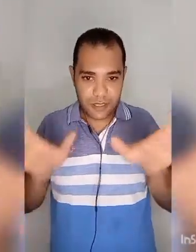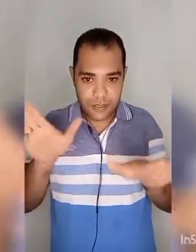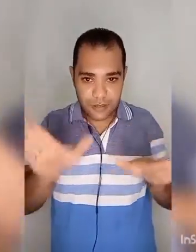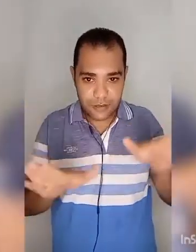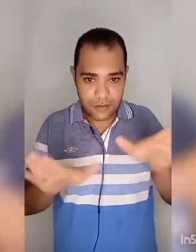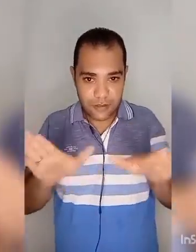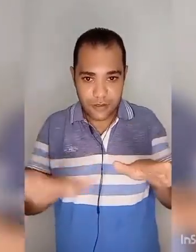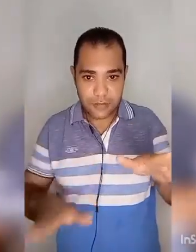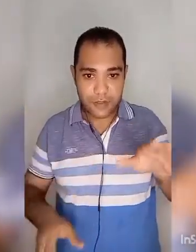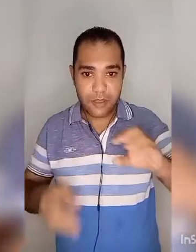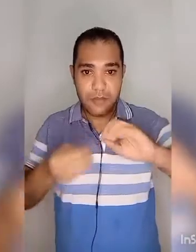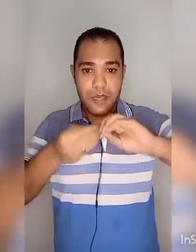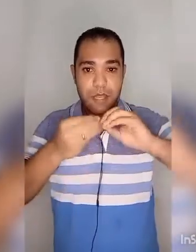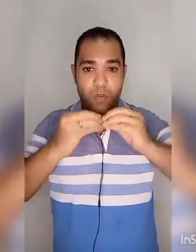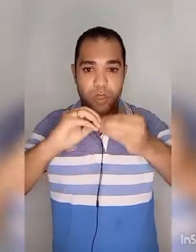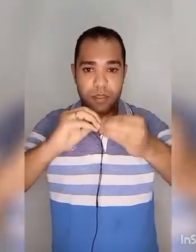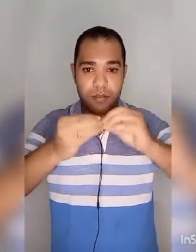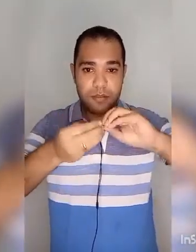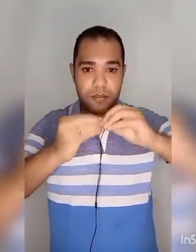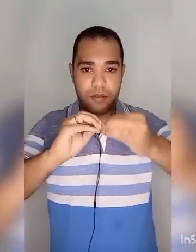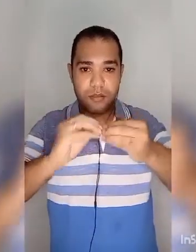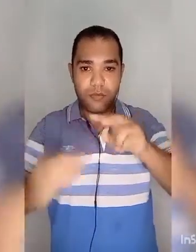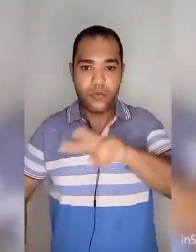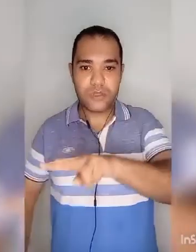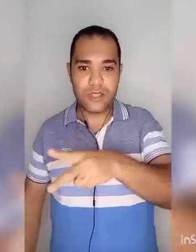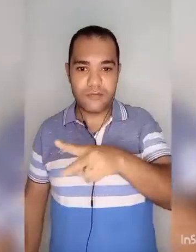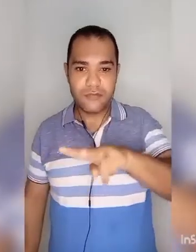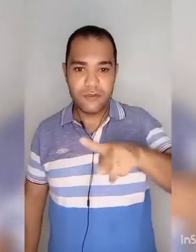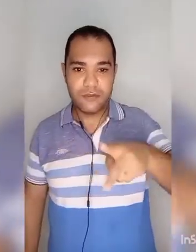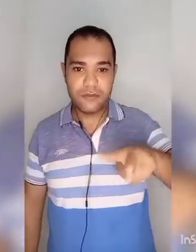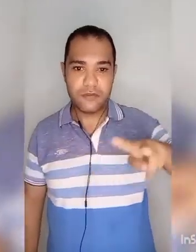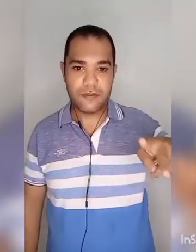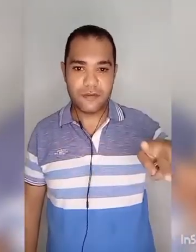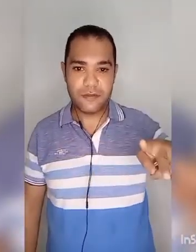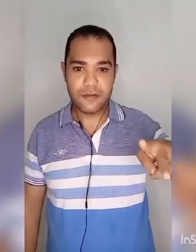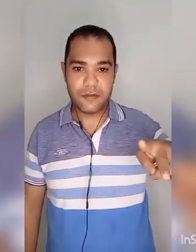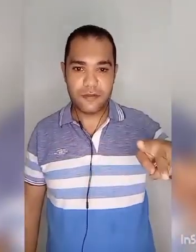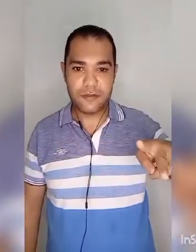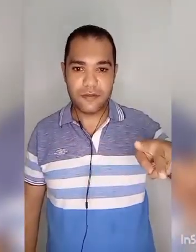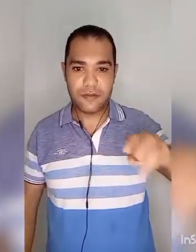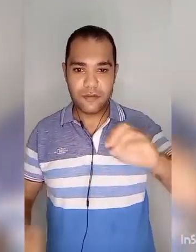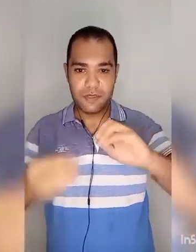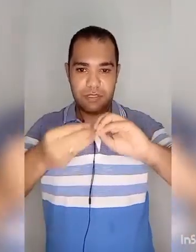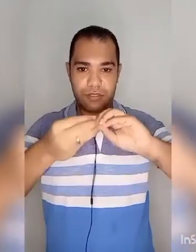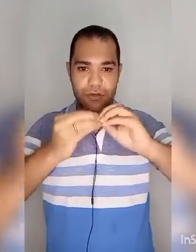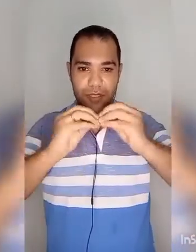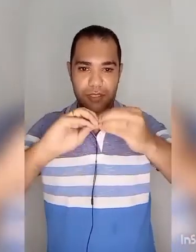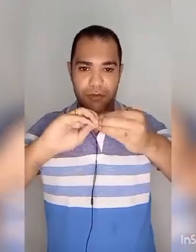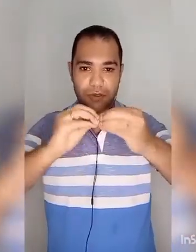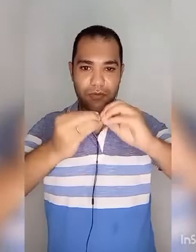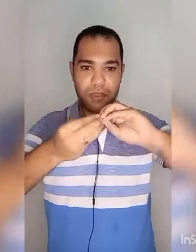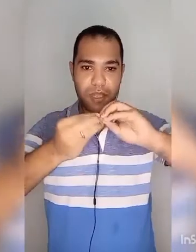السحلية تعمل الوان مختلفة، يبقى دي اشارة جديدة برضو،